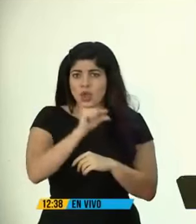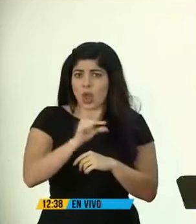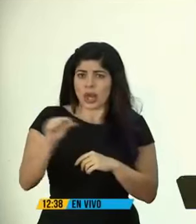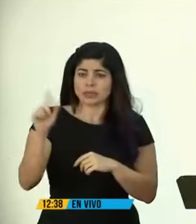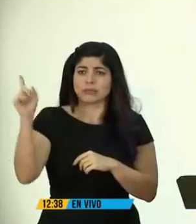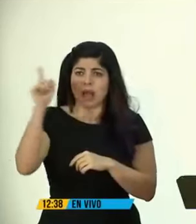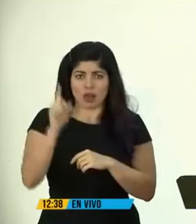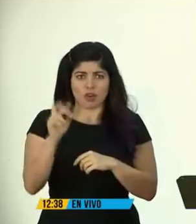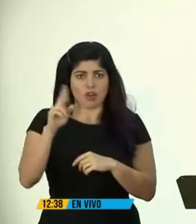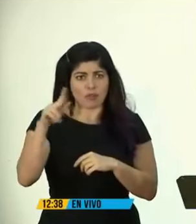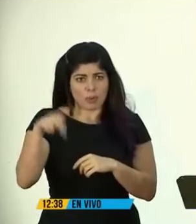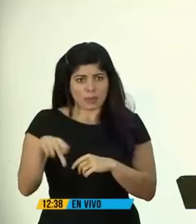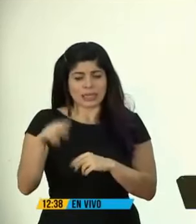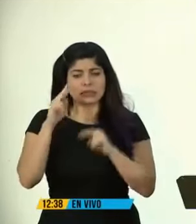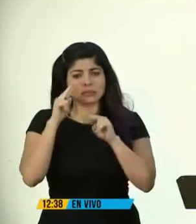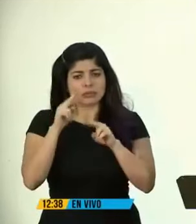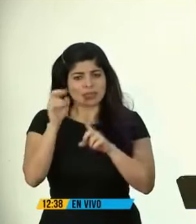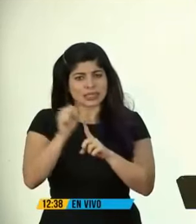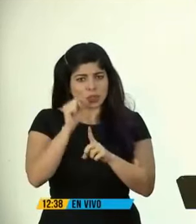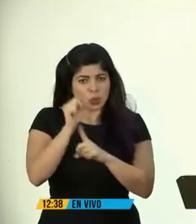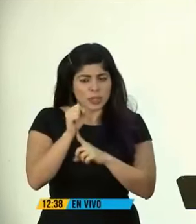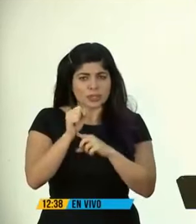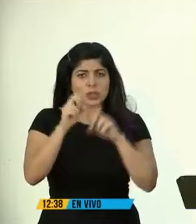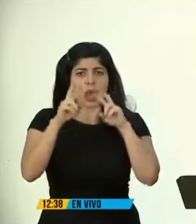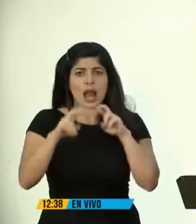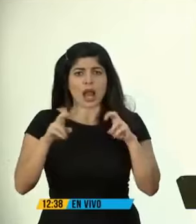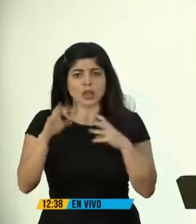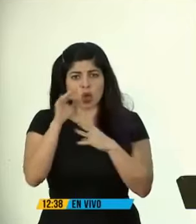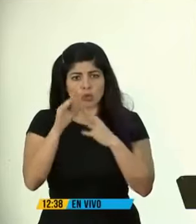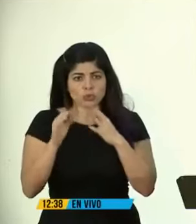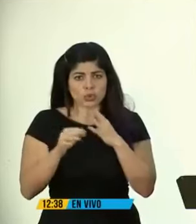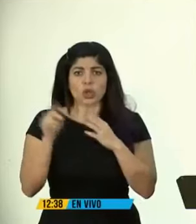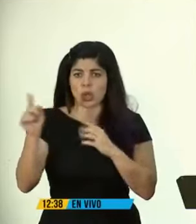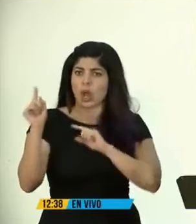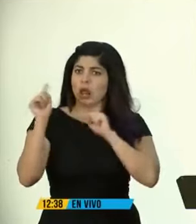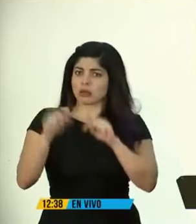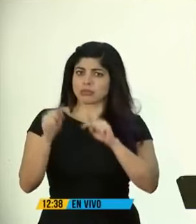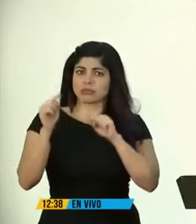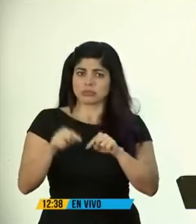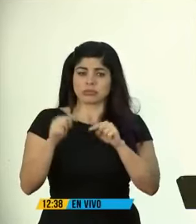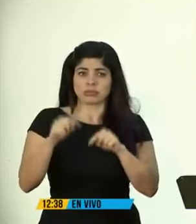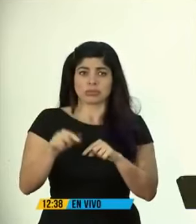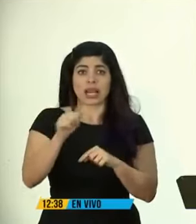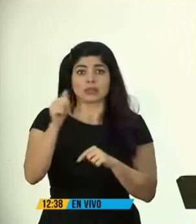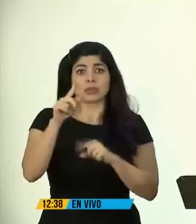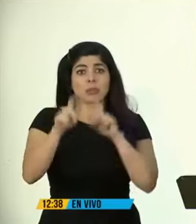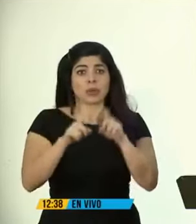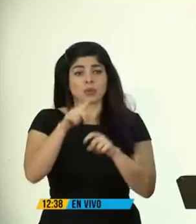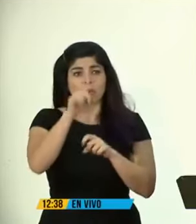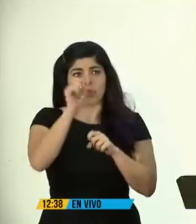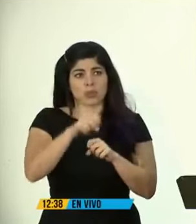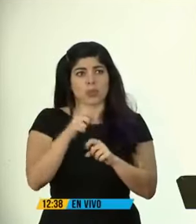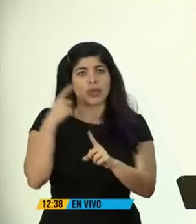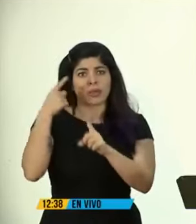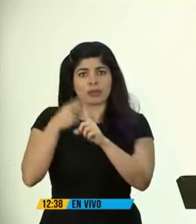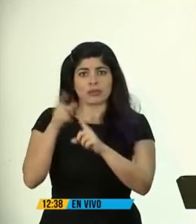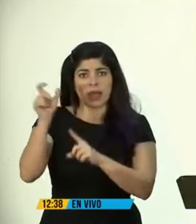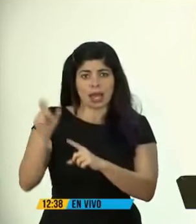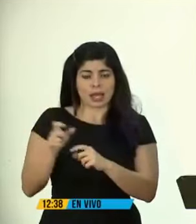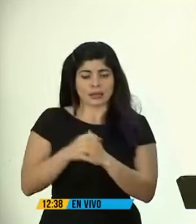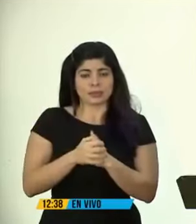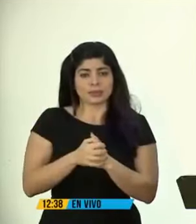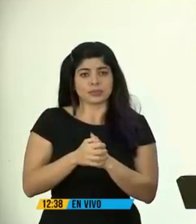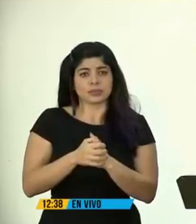semana, viendo la situación, analizando opciones. Él ha estado ahí y las demás preguntas usted se las puede referir directamente al